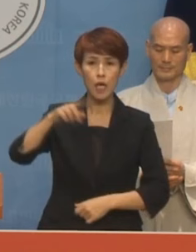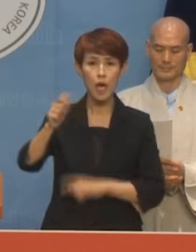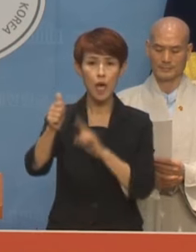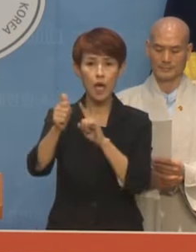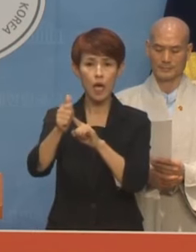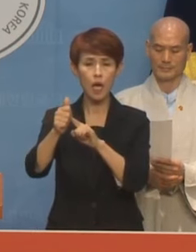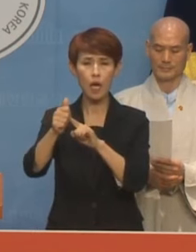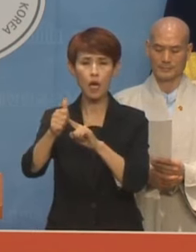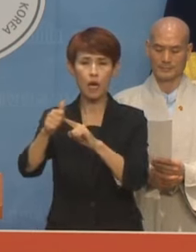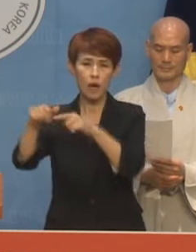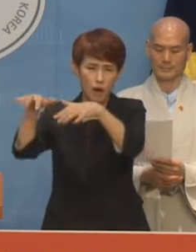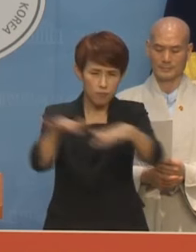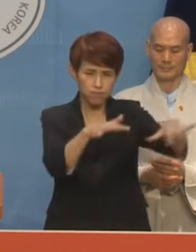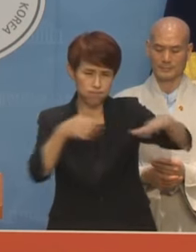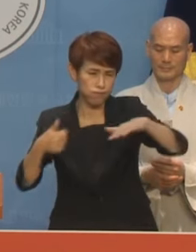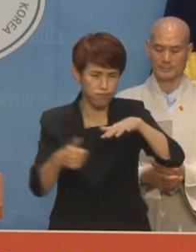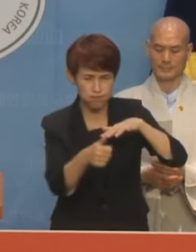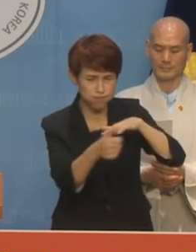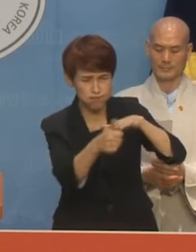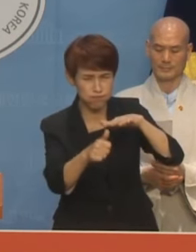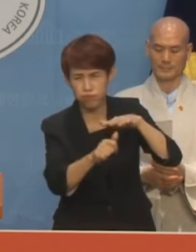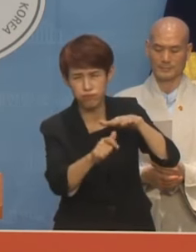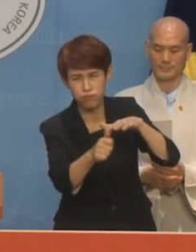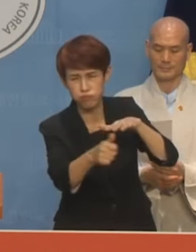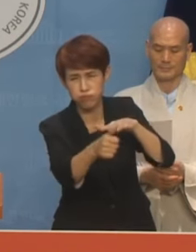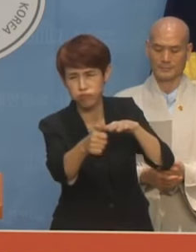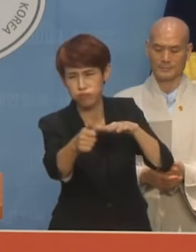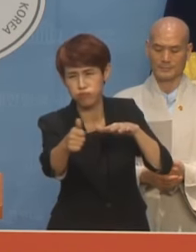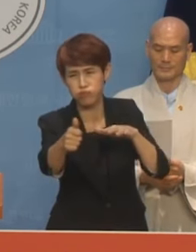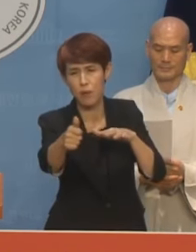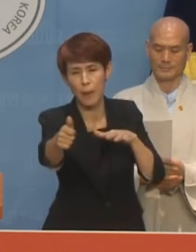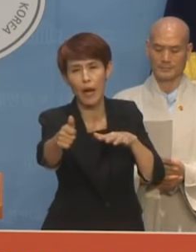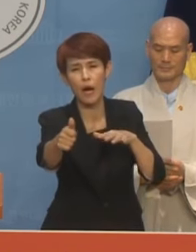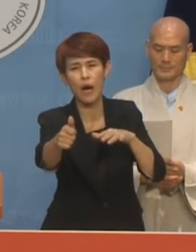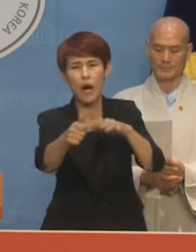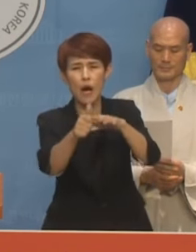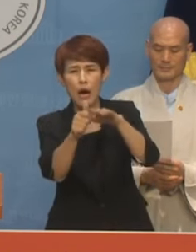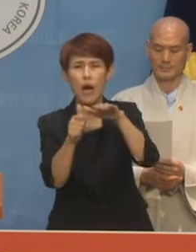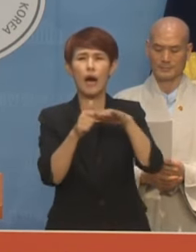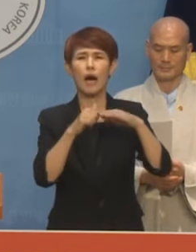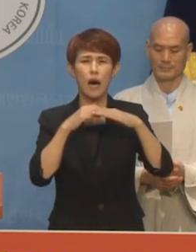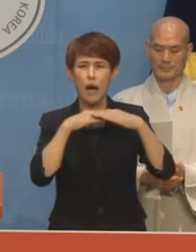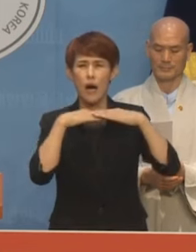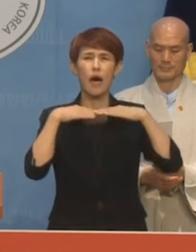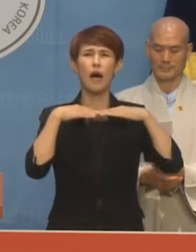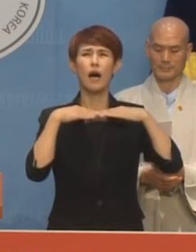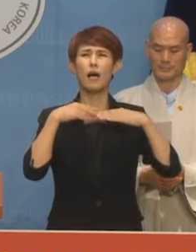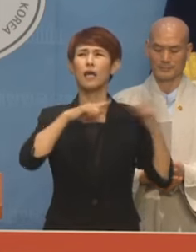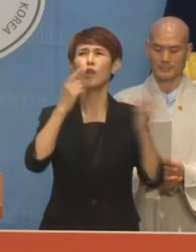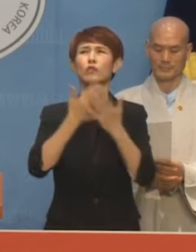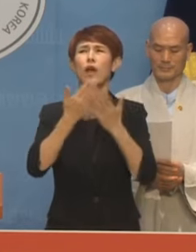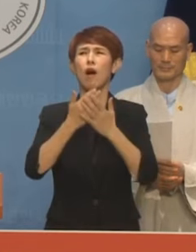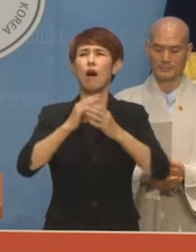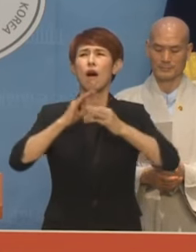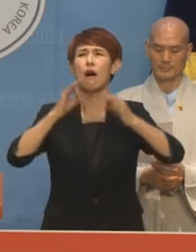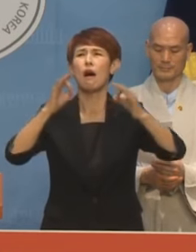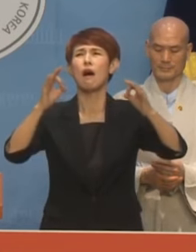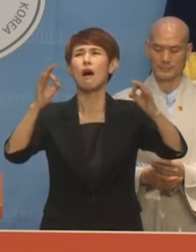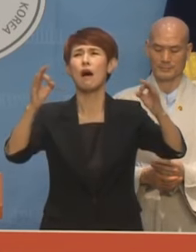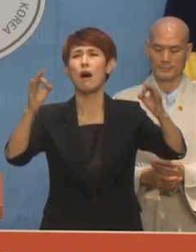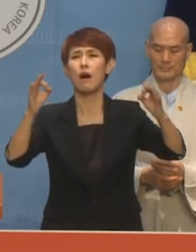급류에 휩쓸려 20m가량 떠내려가며 얼굴을 보인 채 살려주세요라고